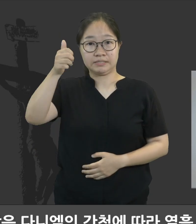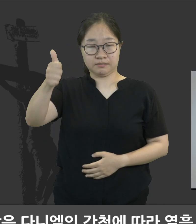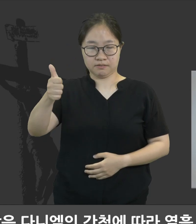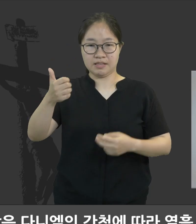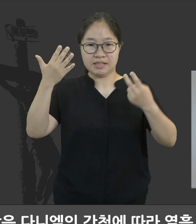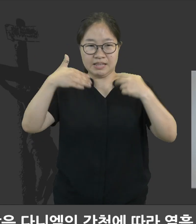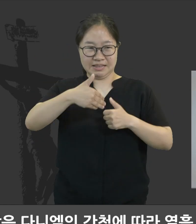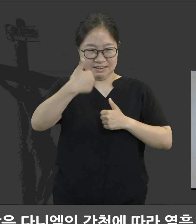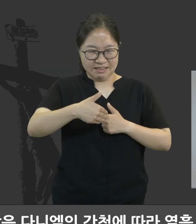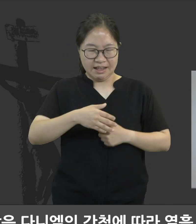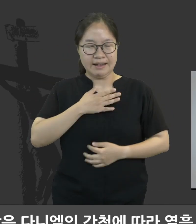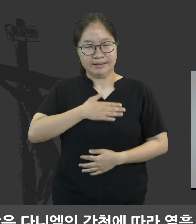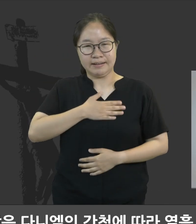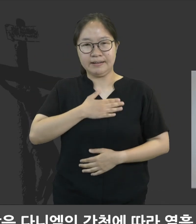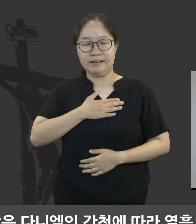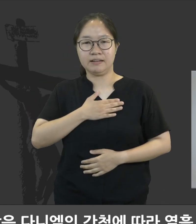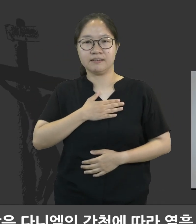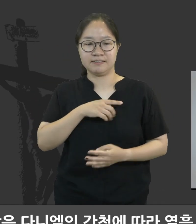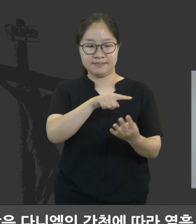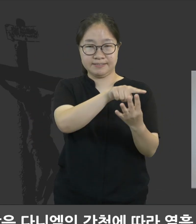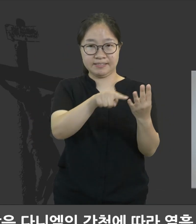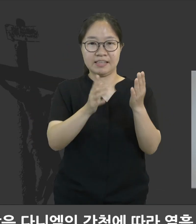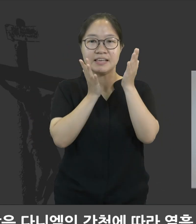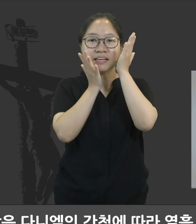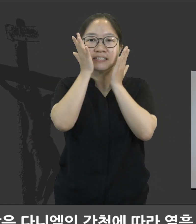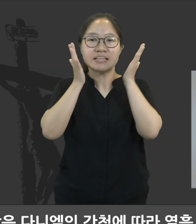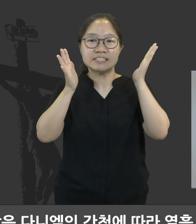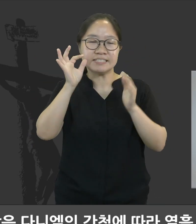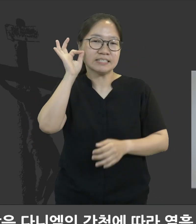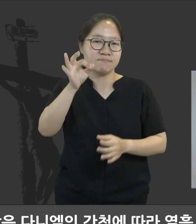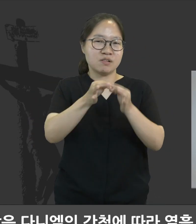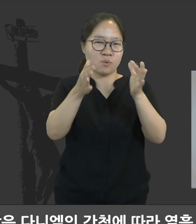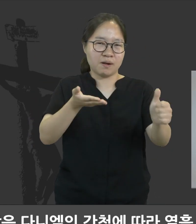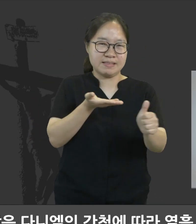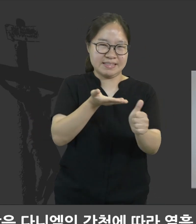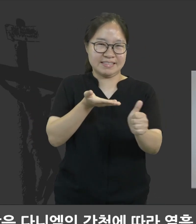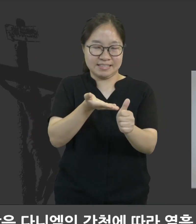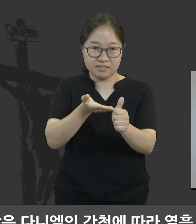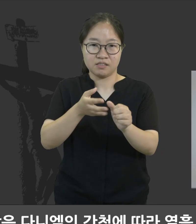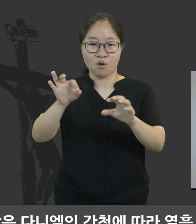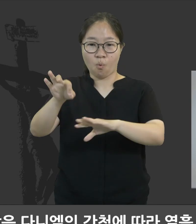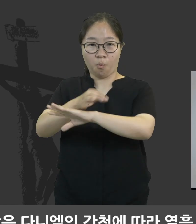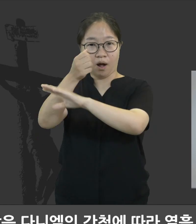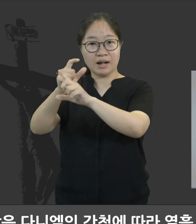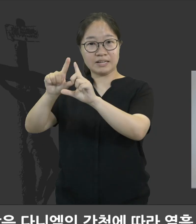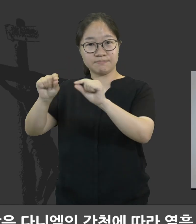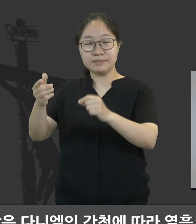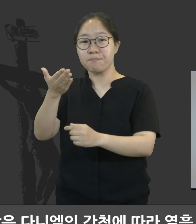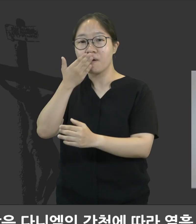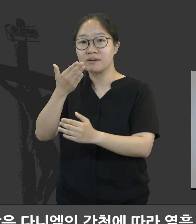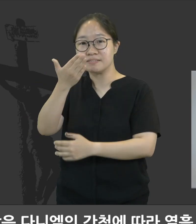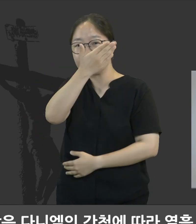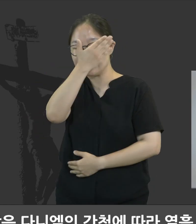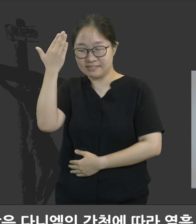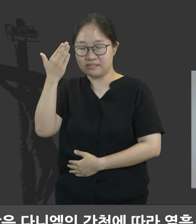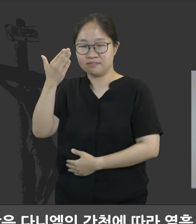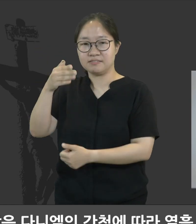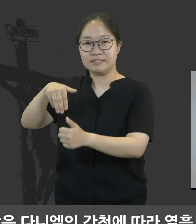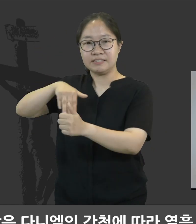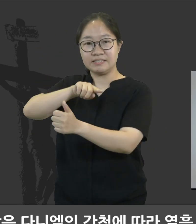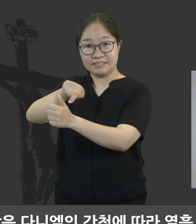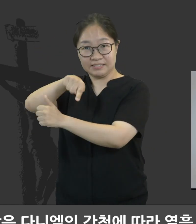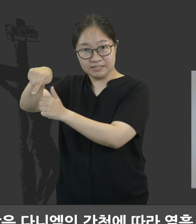간청에 따라 열흘 동안 그들에게 채식을 먹인 다음 왕의 음식을 먹는 소년들과 그들의 얼굴을